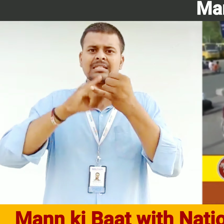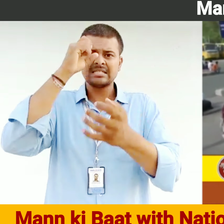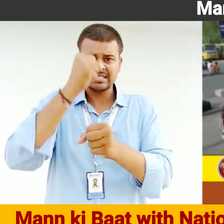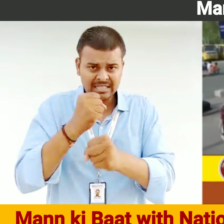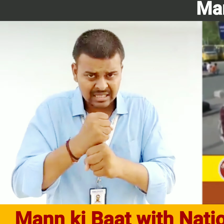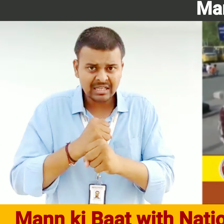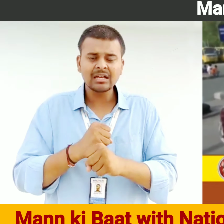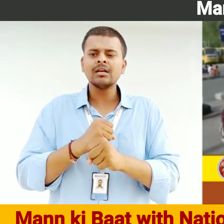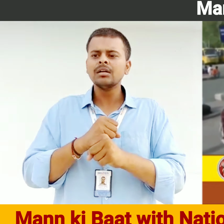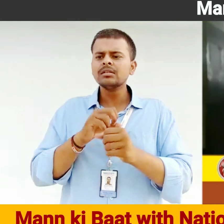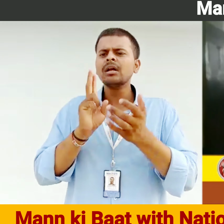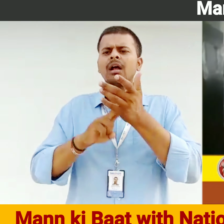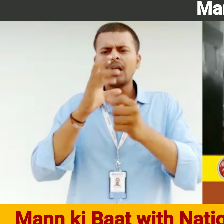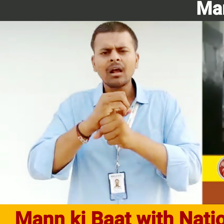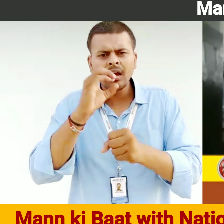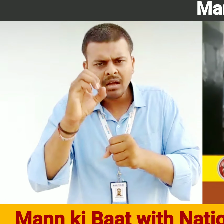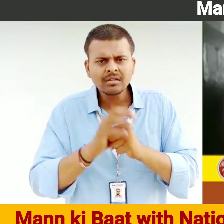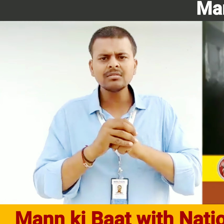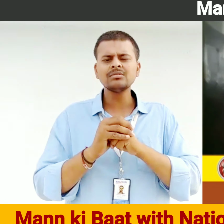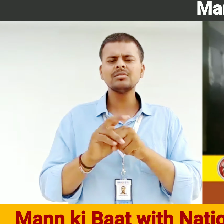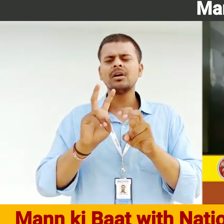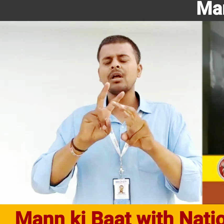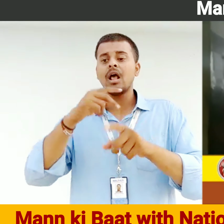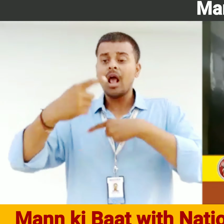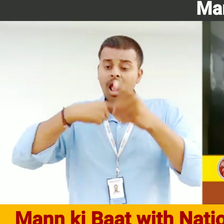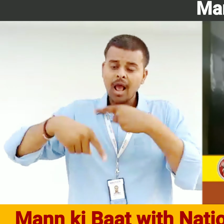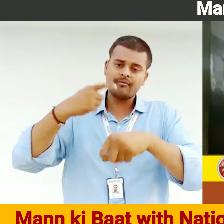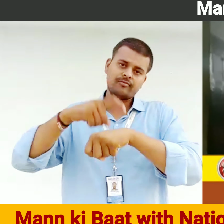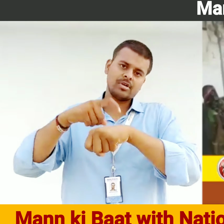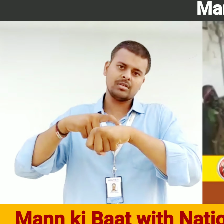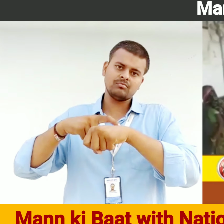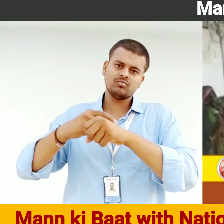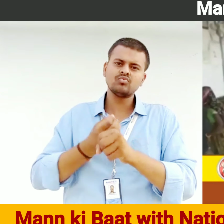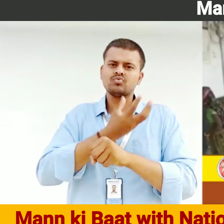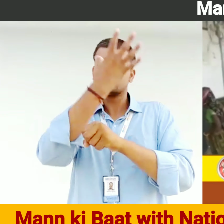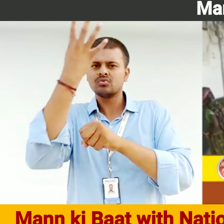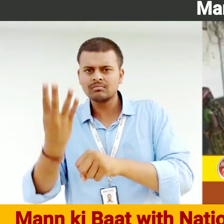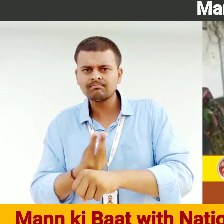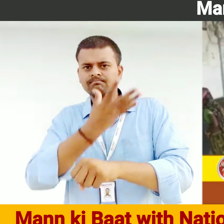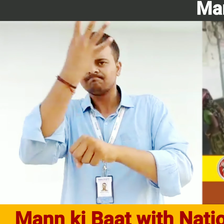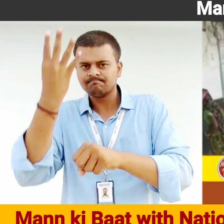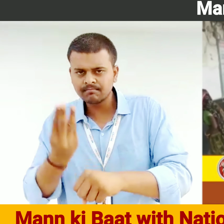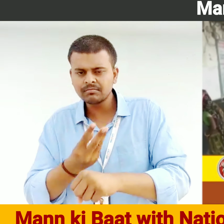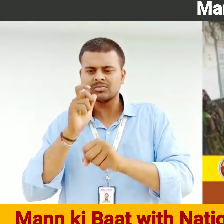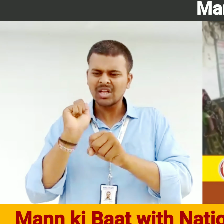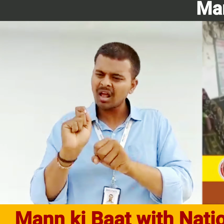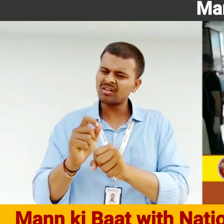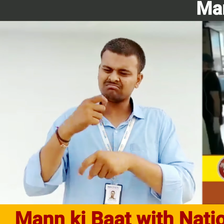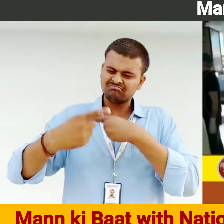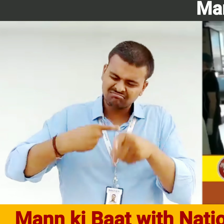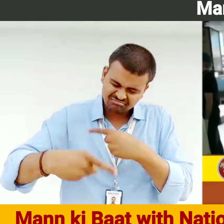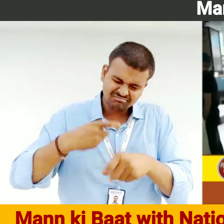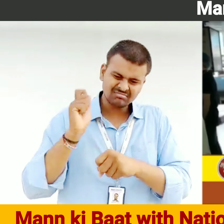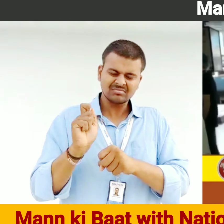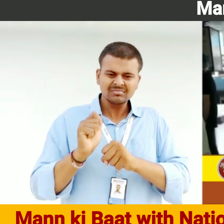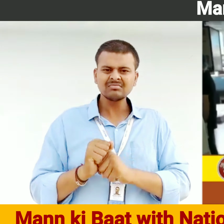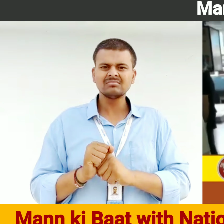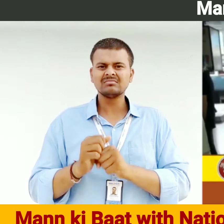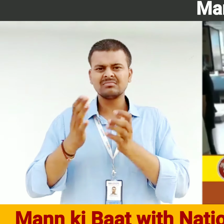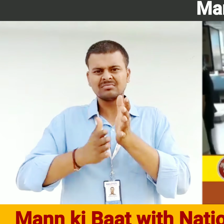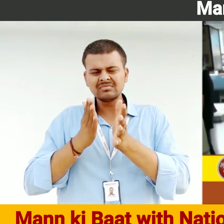के कर्मचारी आज जुटे हुए हैं, वे भी एक प्रकार से अग्रिम पंक्ति